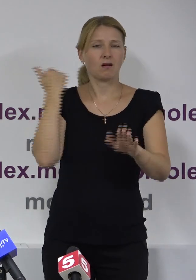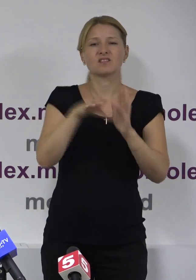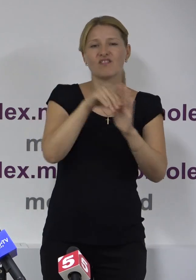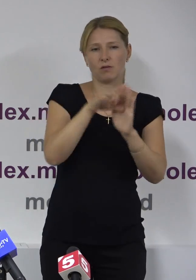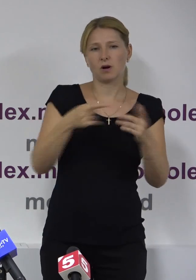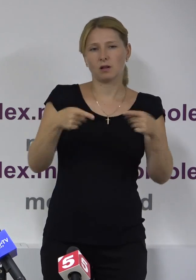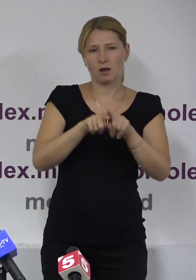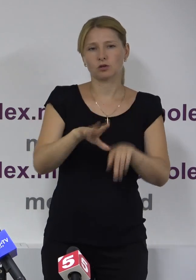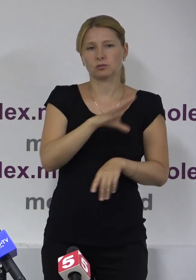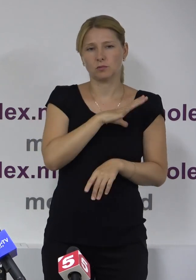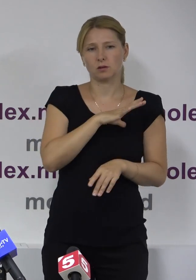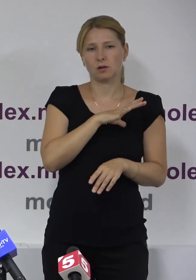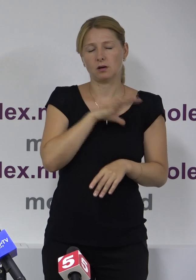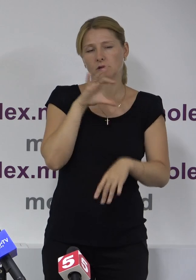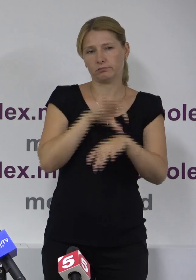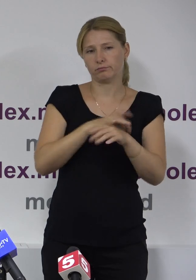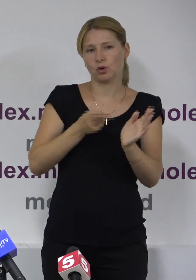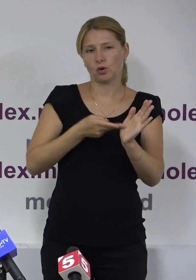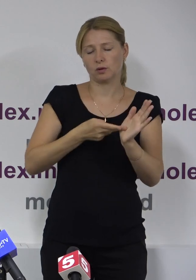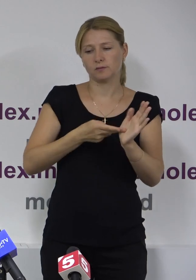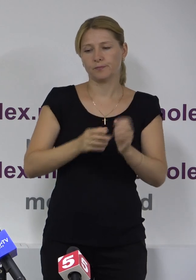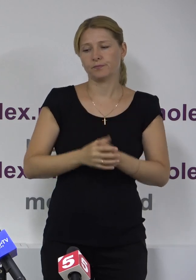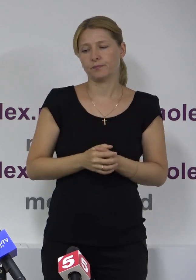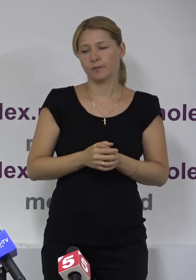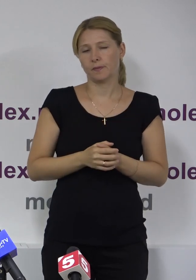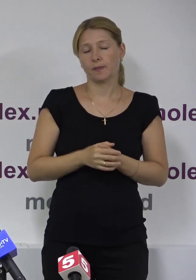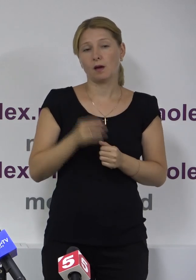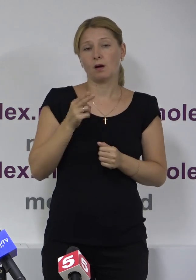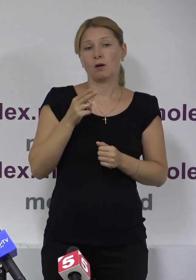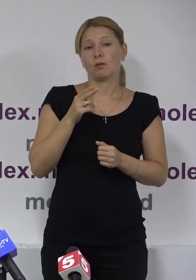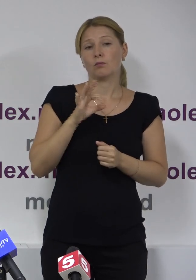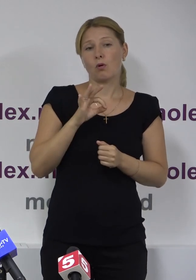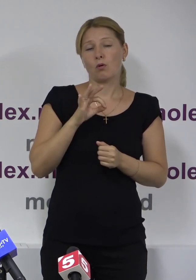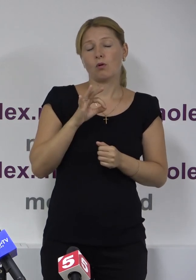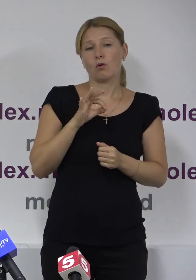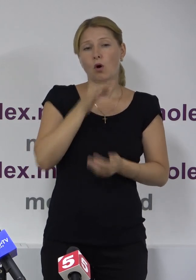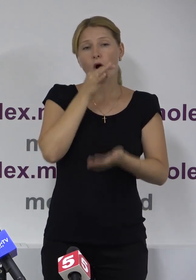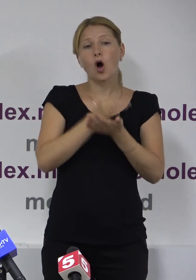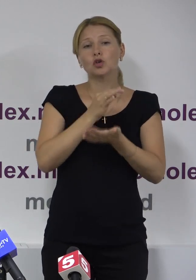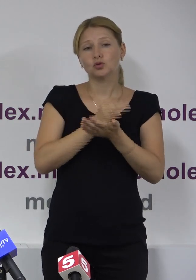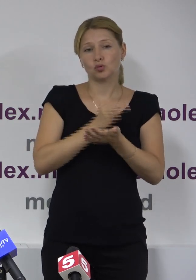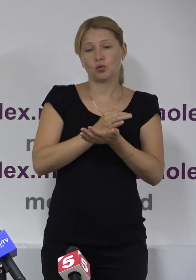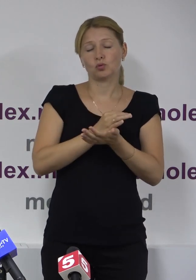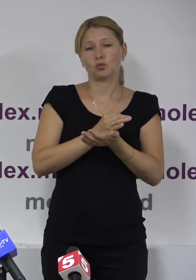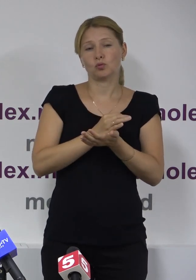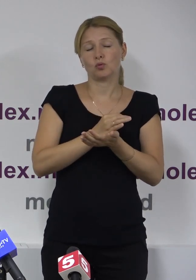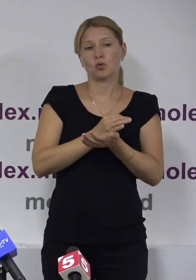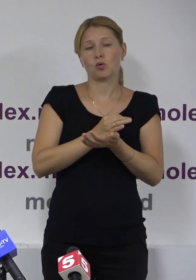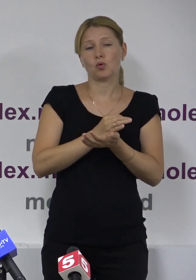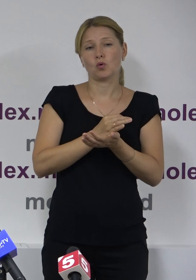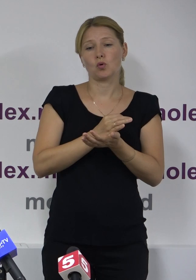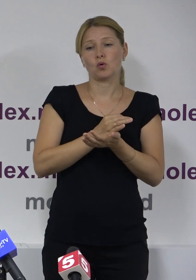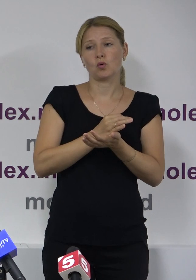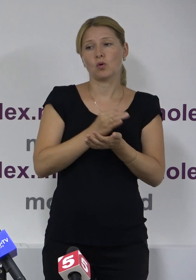De asemenea, cu privire la contextul intern, arătăm în raport faptul că, cu toate